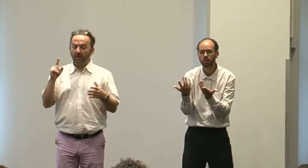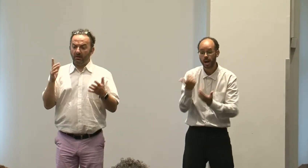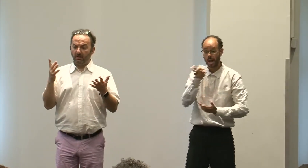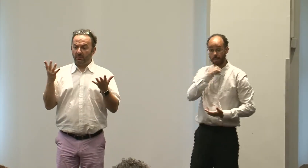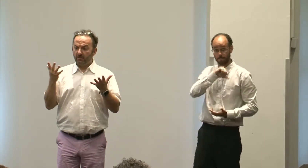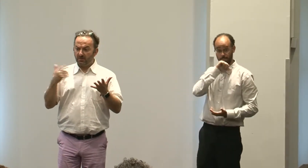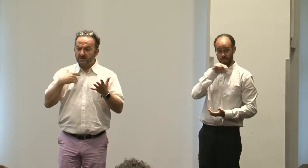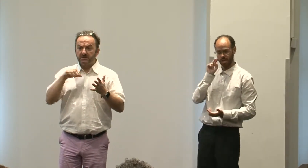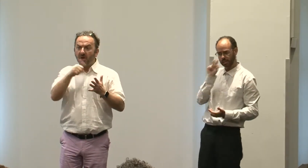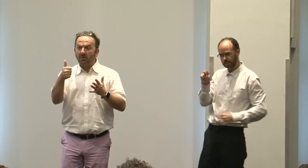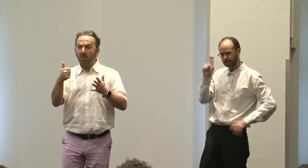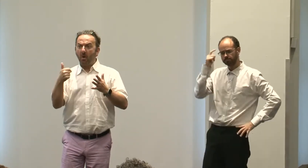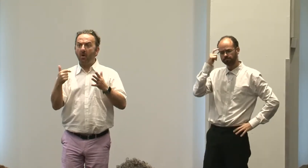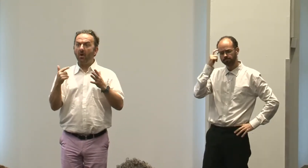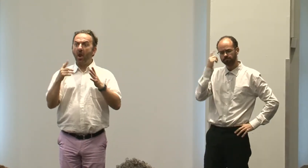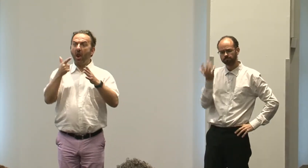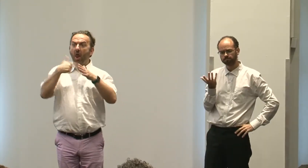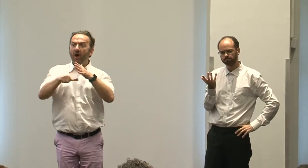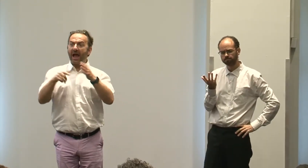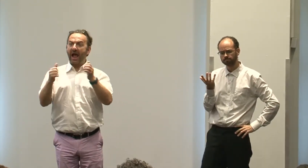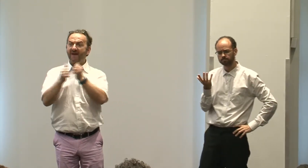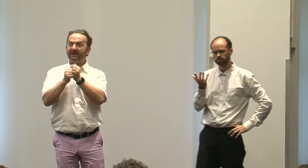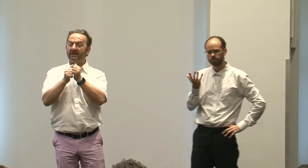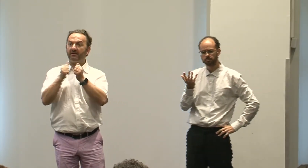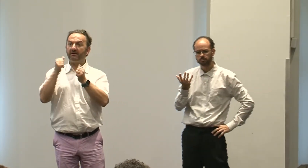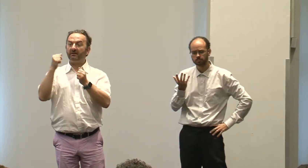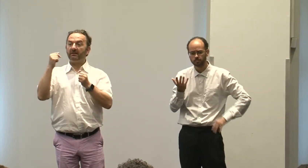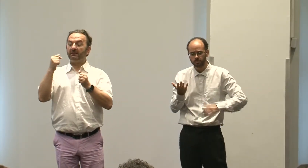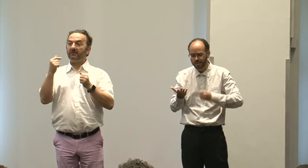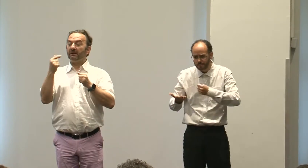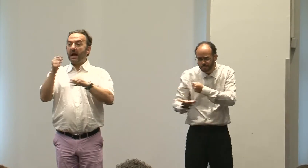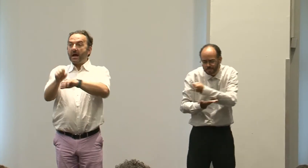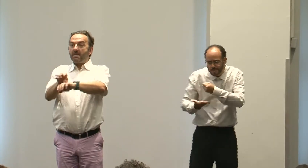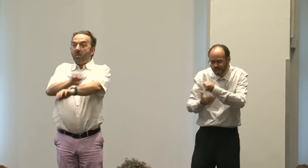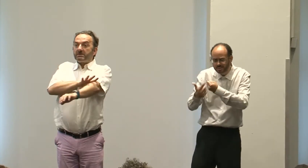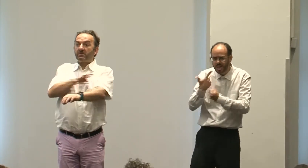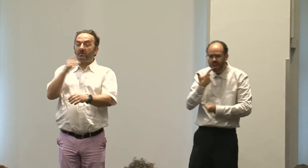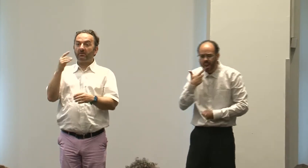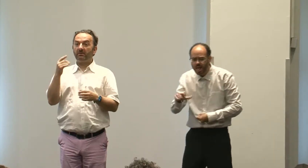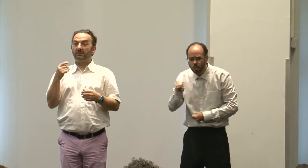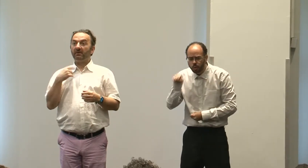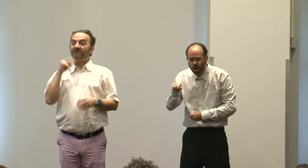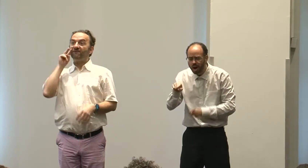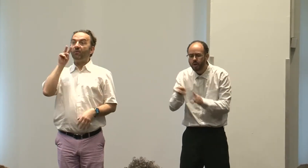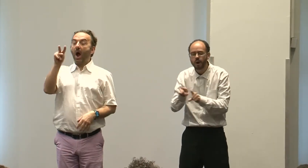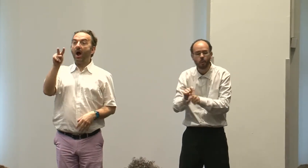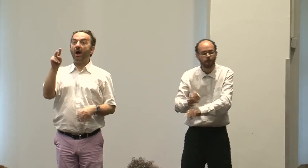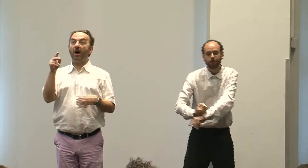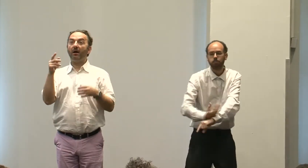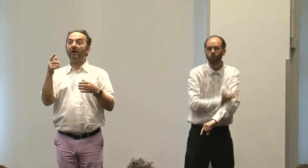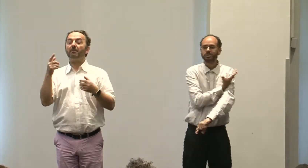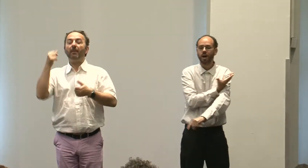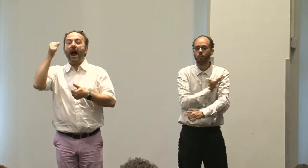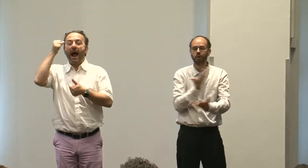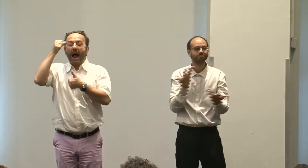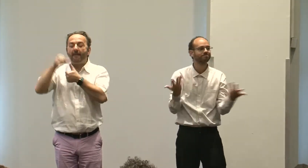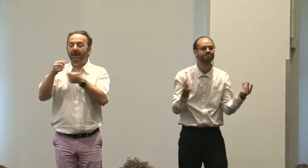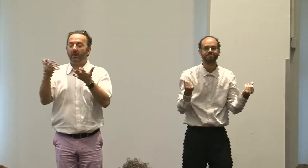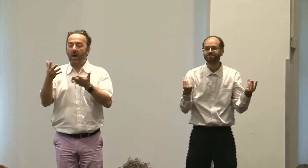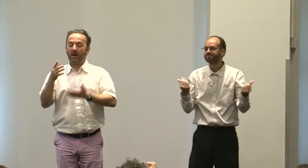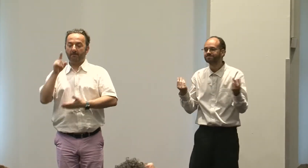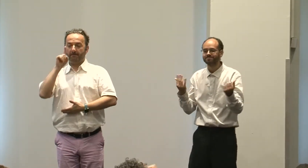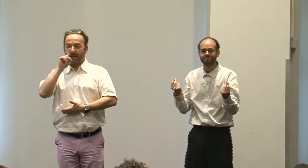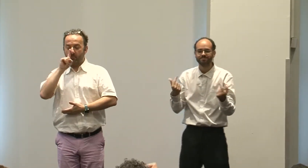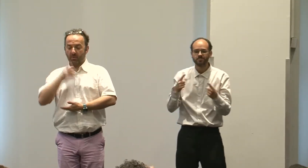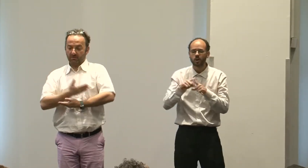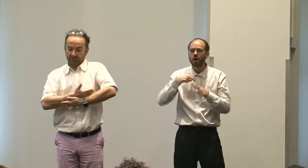ela ficou curiosa para saber como eu poderia oferecer uma língua para mim, como poderia oferecer uma língua para o filho. E